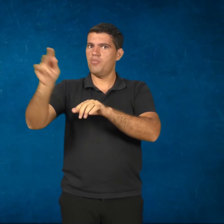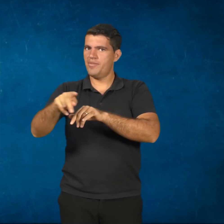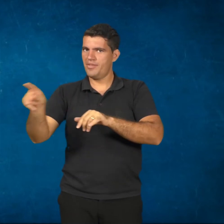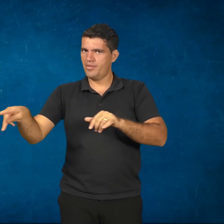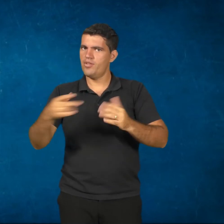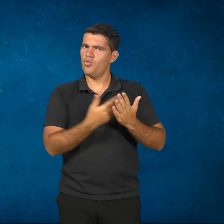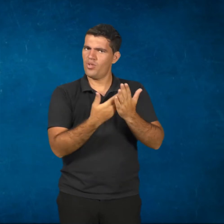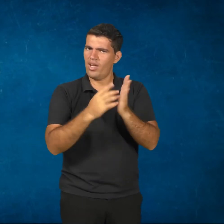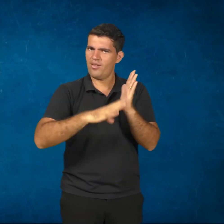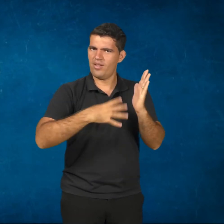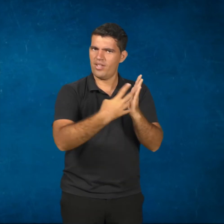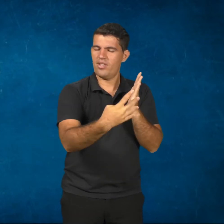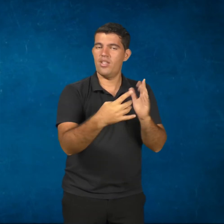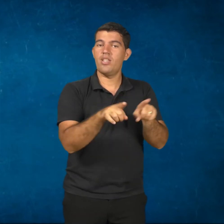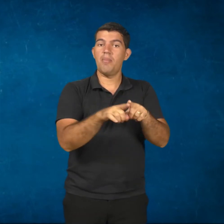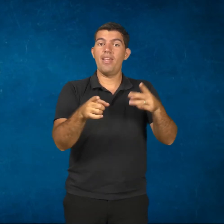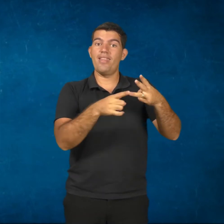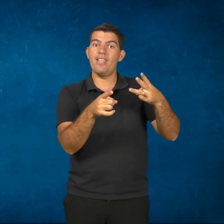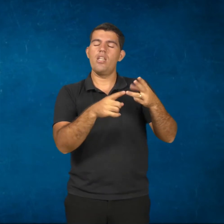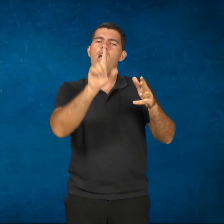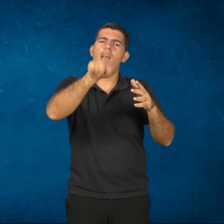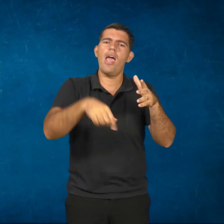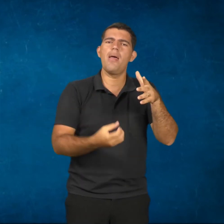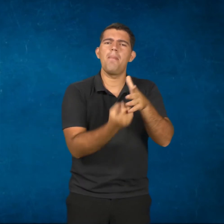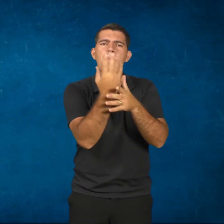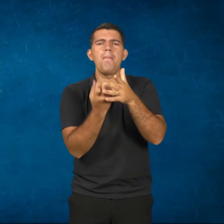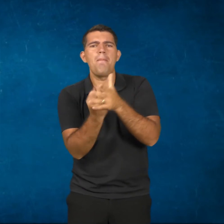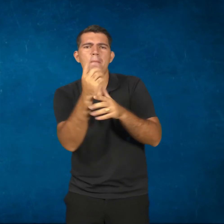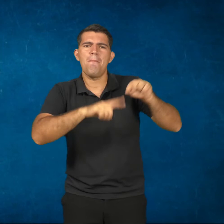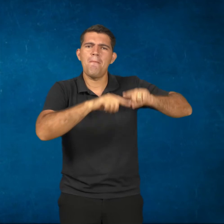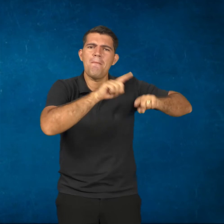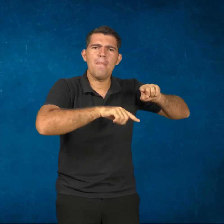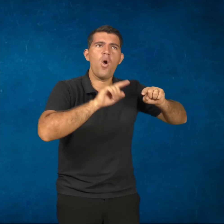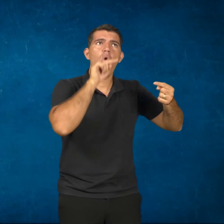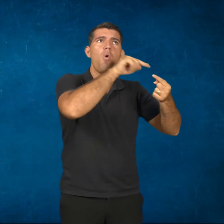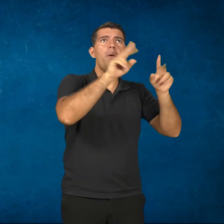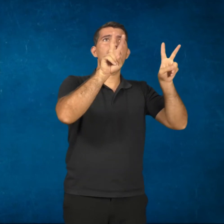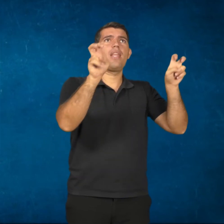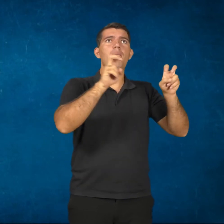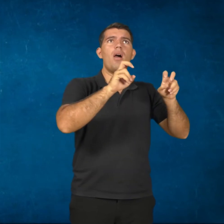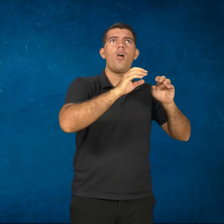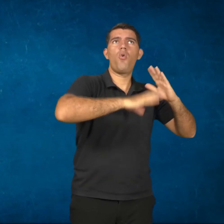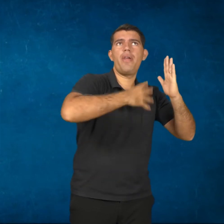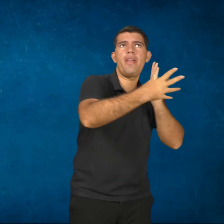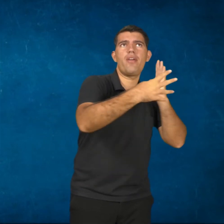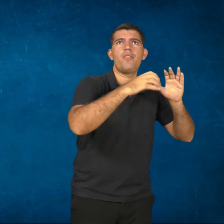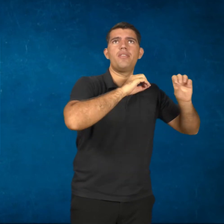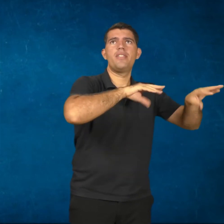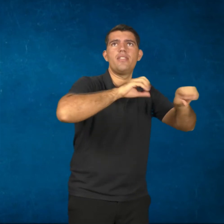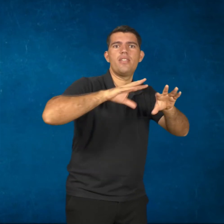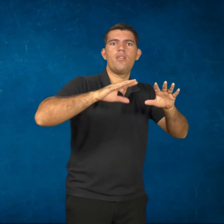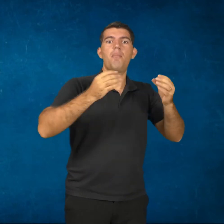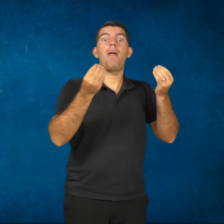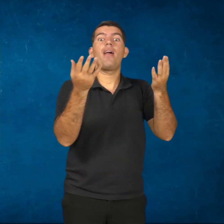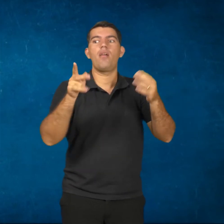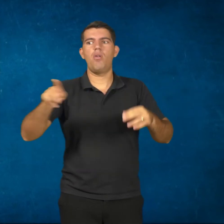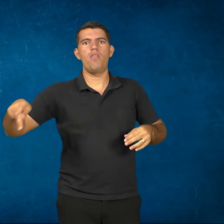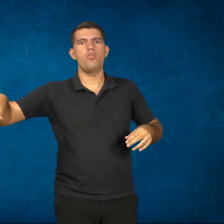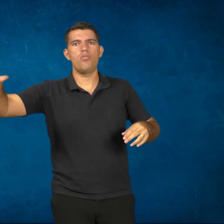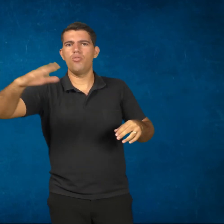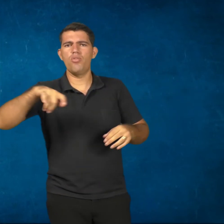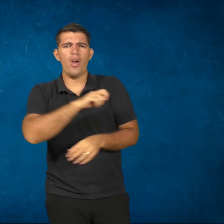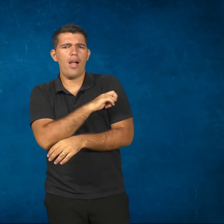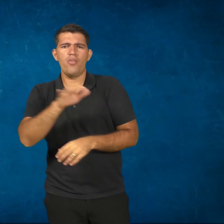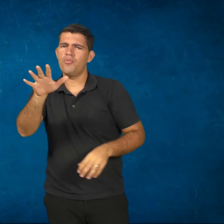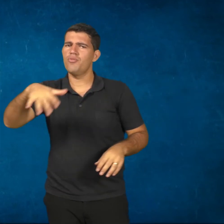que haja uma produção de material sobre currículo, sobre ensino, para uso de professores e para uso